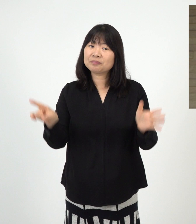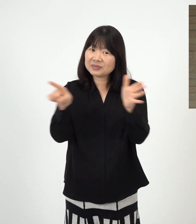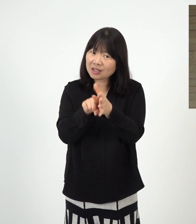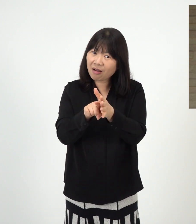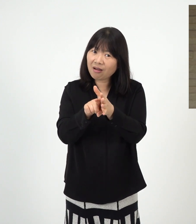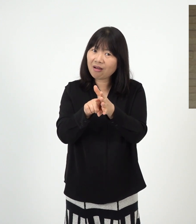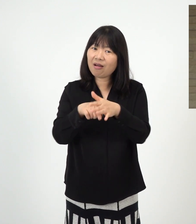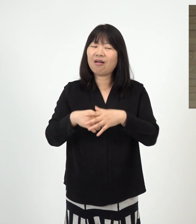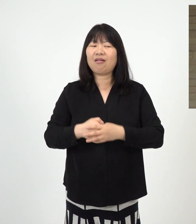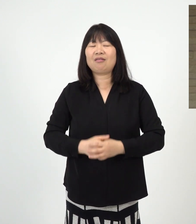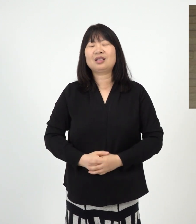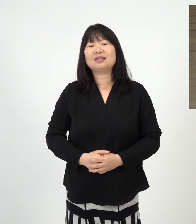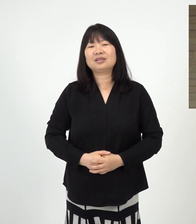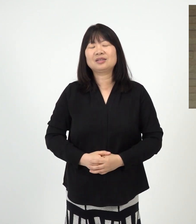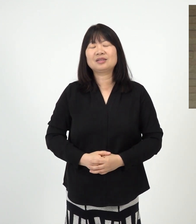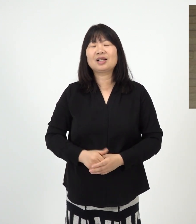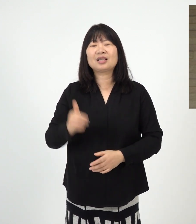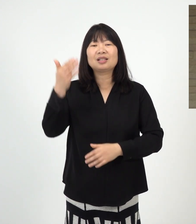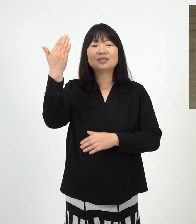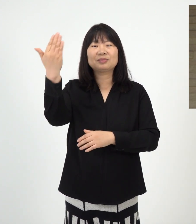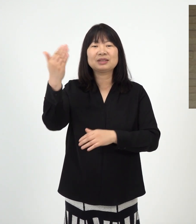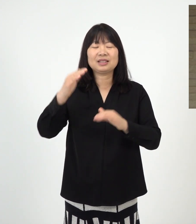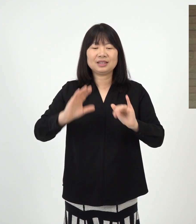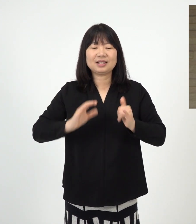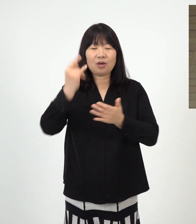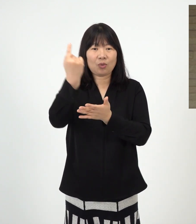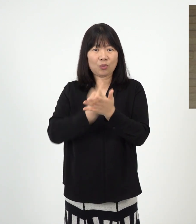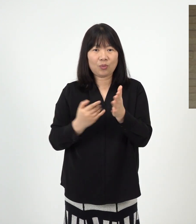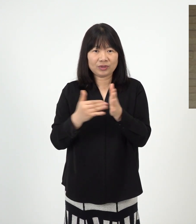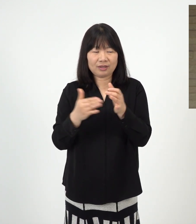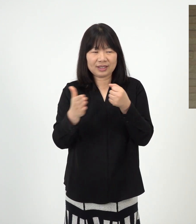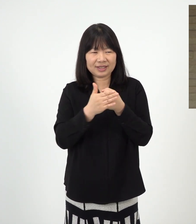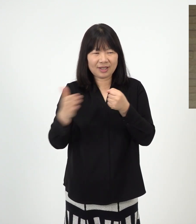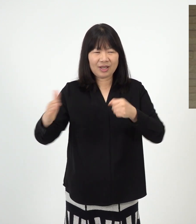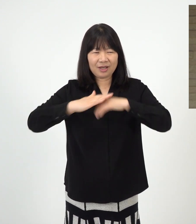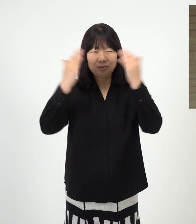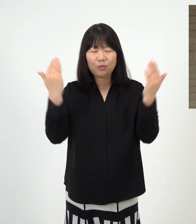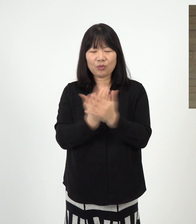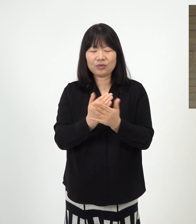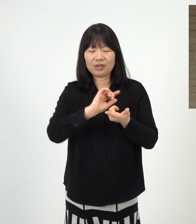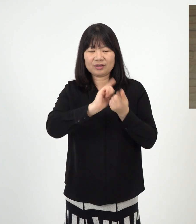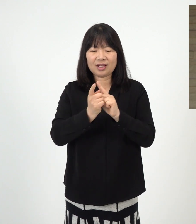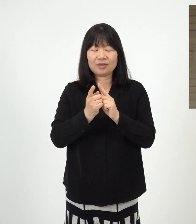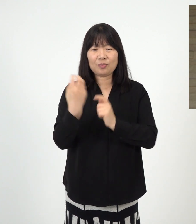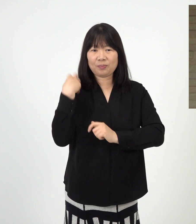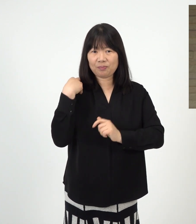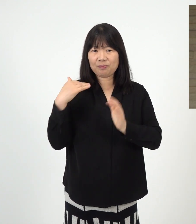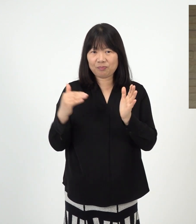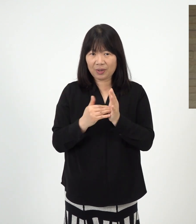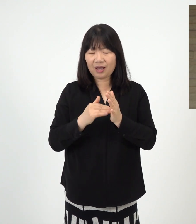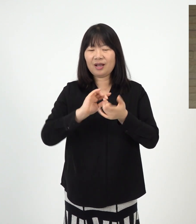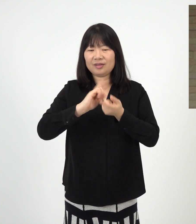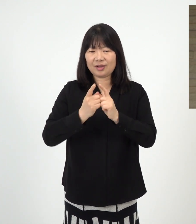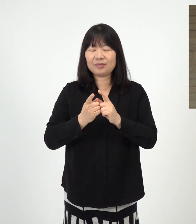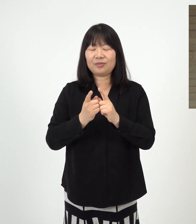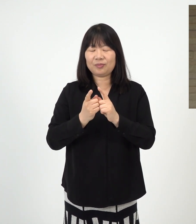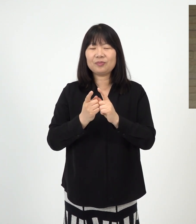믿습니까? 그분이 이 땅에 오셔서 이 모든 것들을 대속해 주시고 대신해